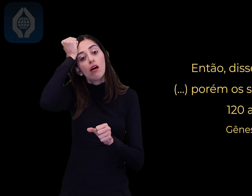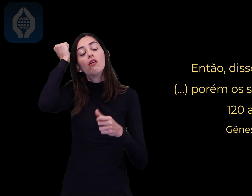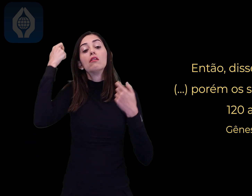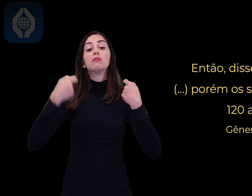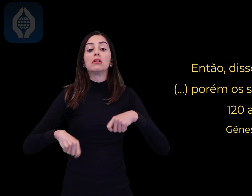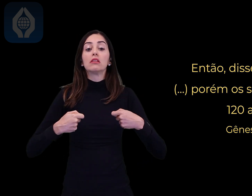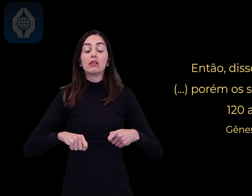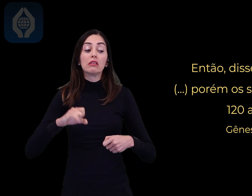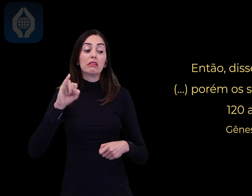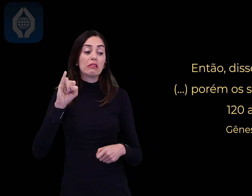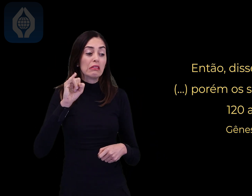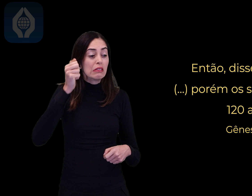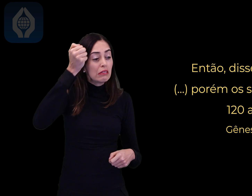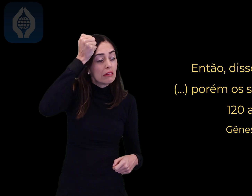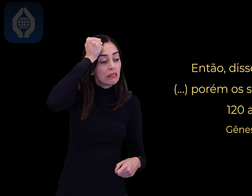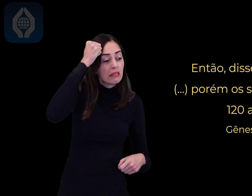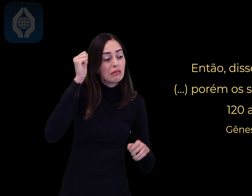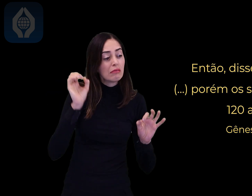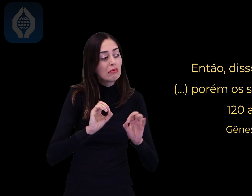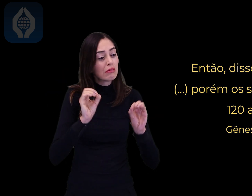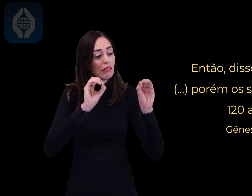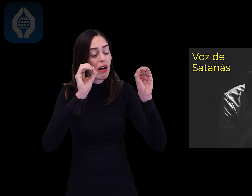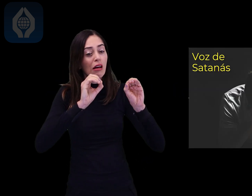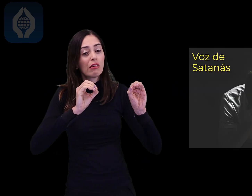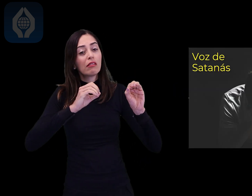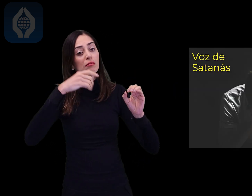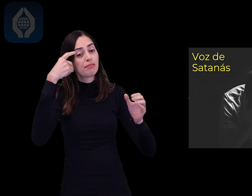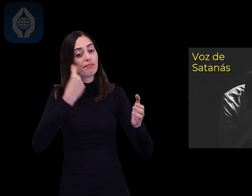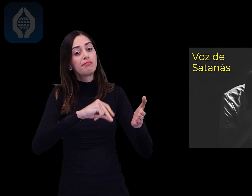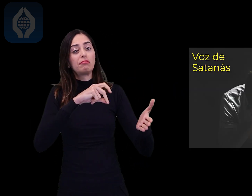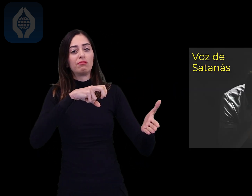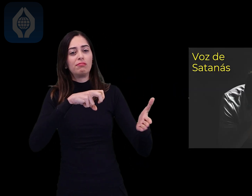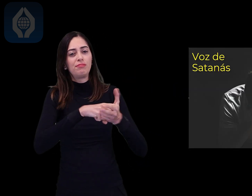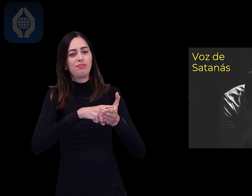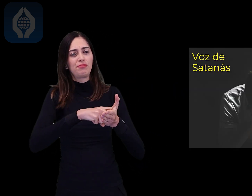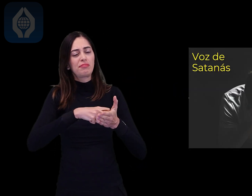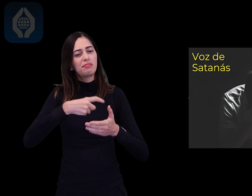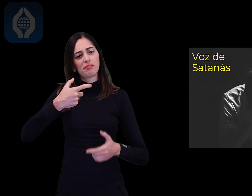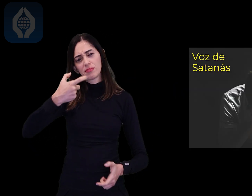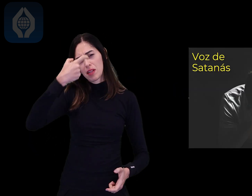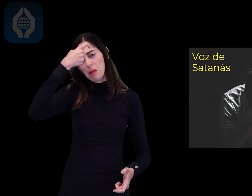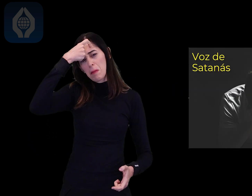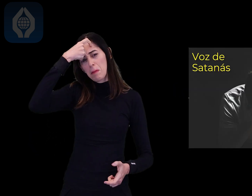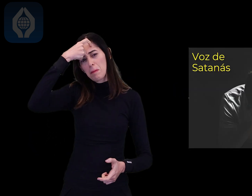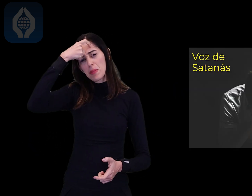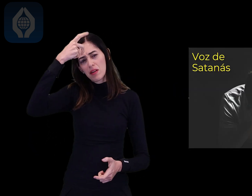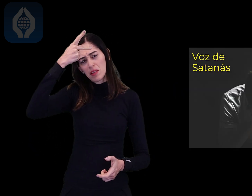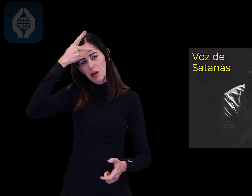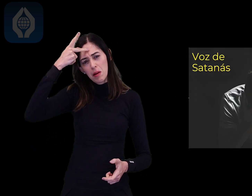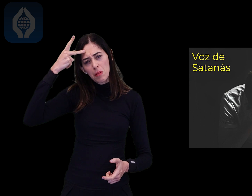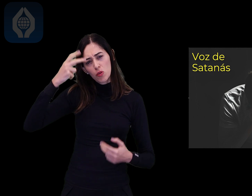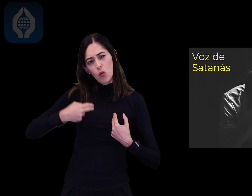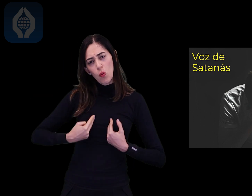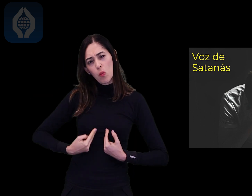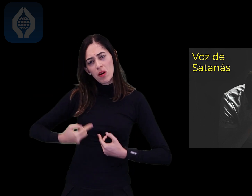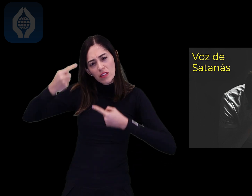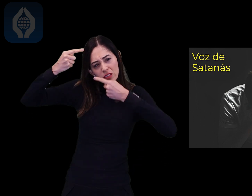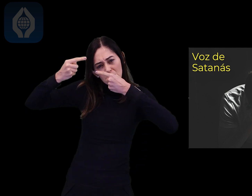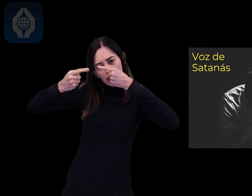anos, ele os castigaria. Há uma batalha travando-se na mente humana. Deus e Espírito Santo fala